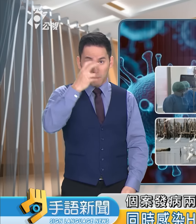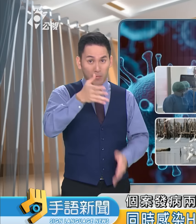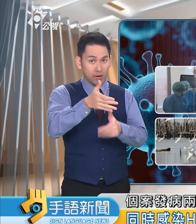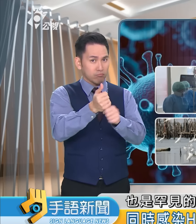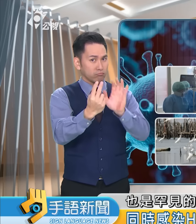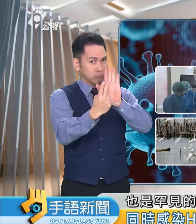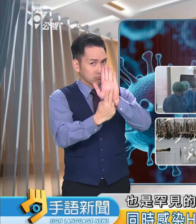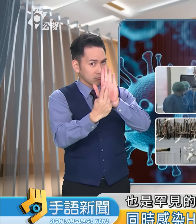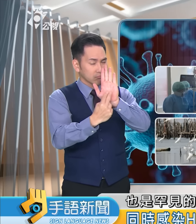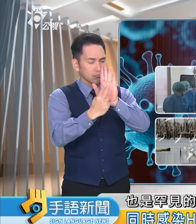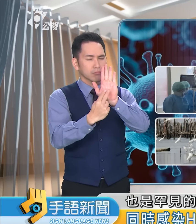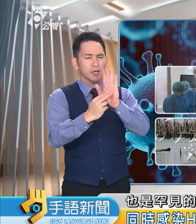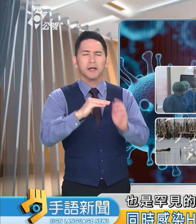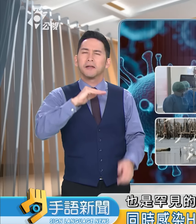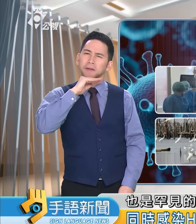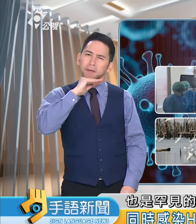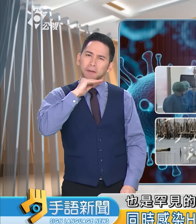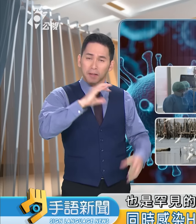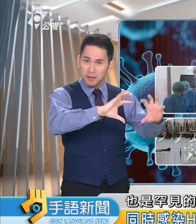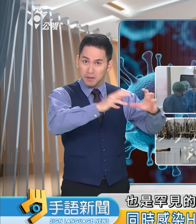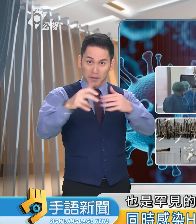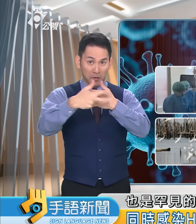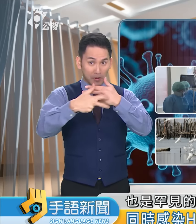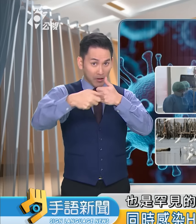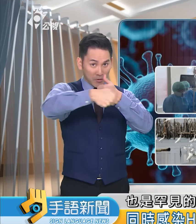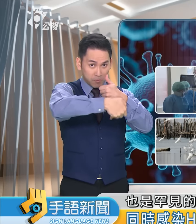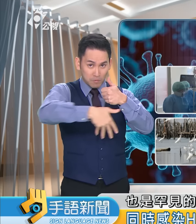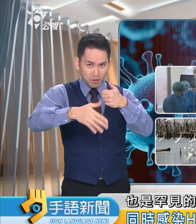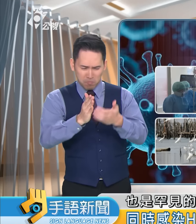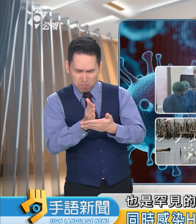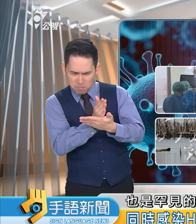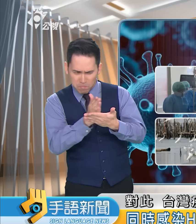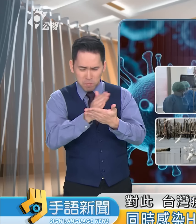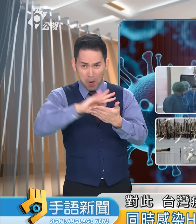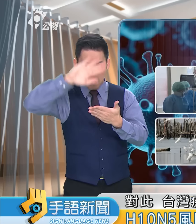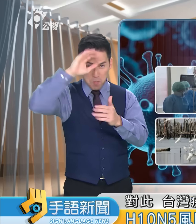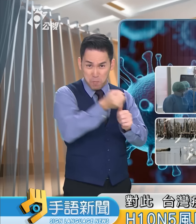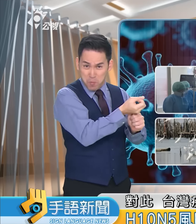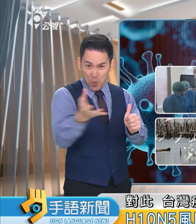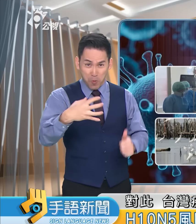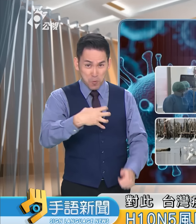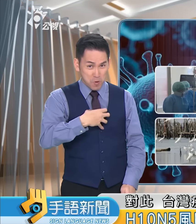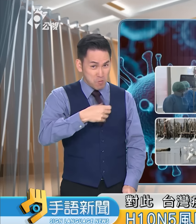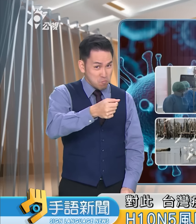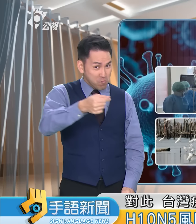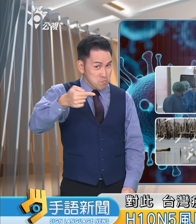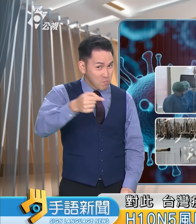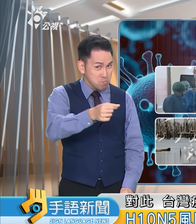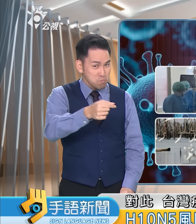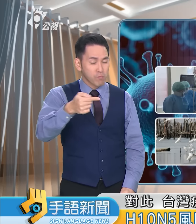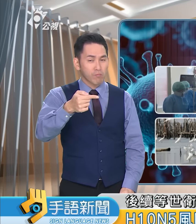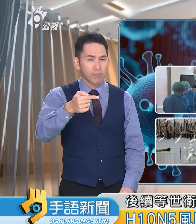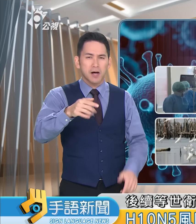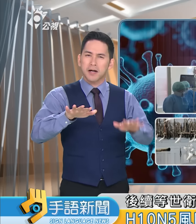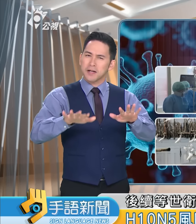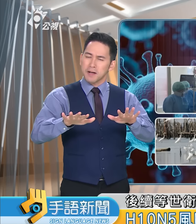罕见的混合感染致死病例。对此，台湾疾管署表示，后续等世卫组